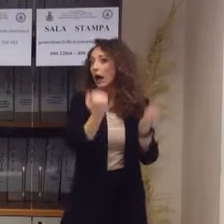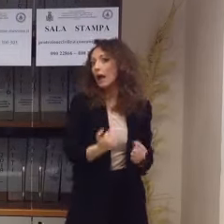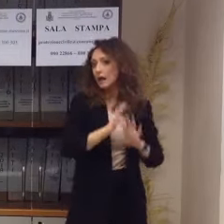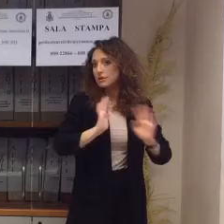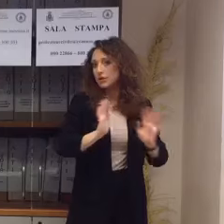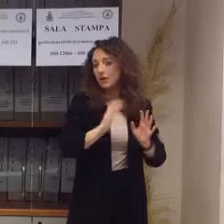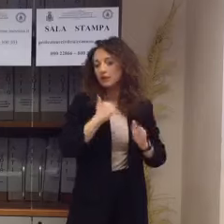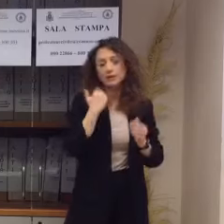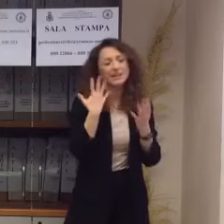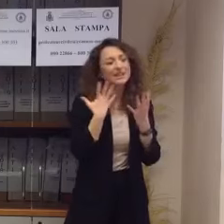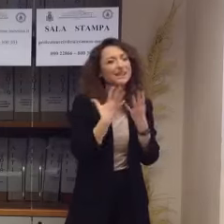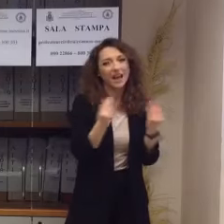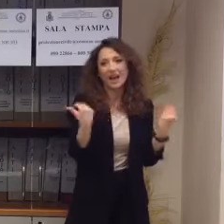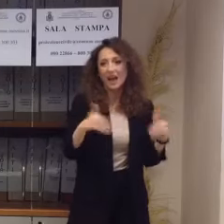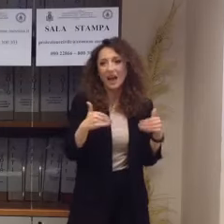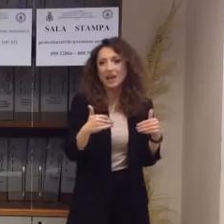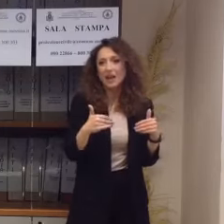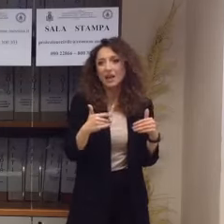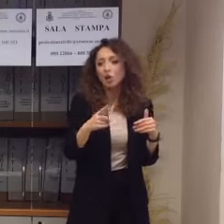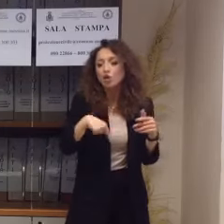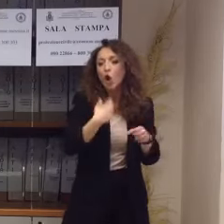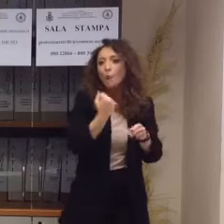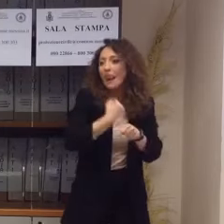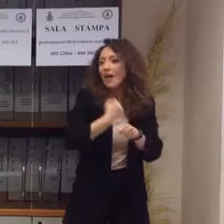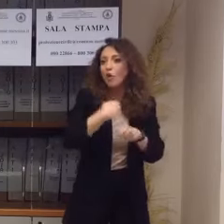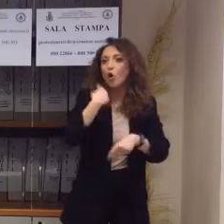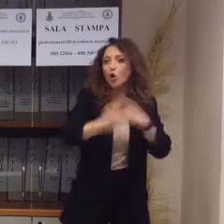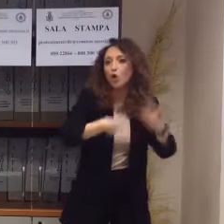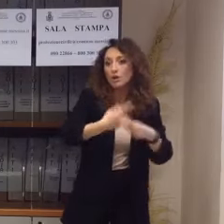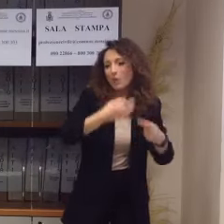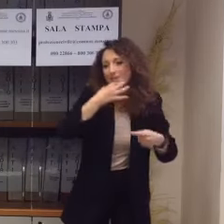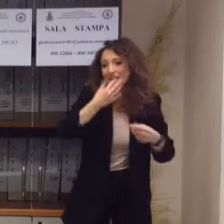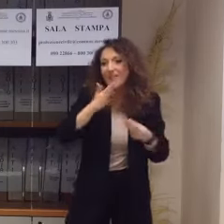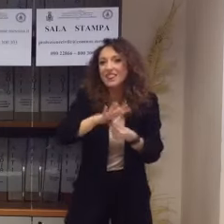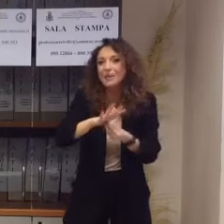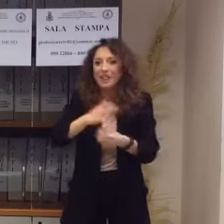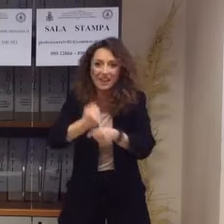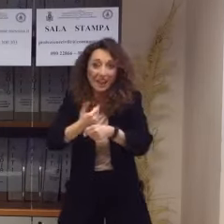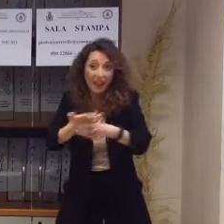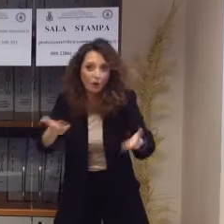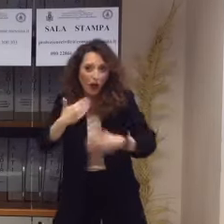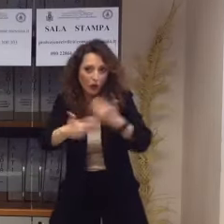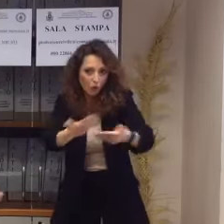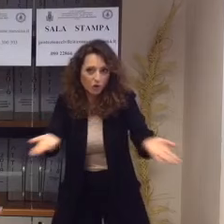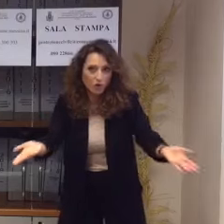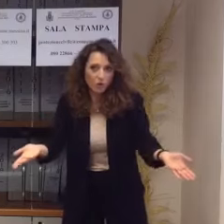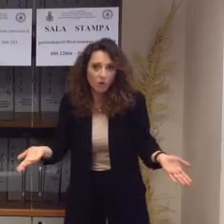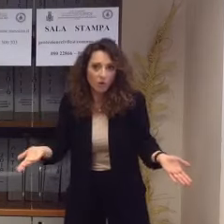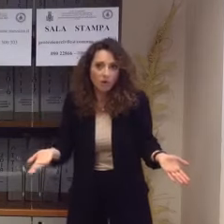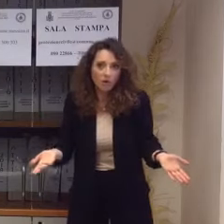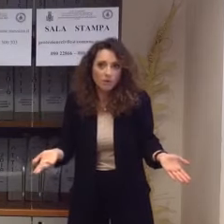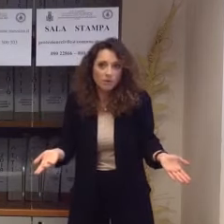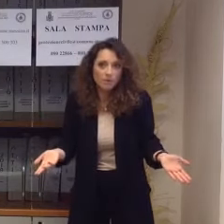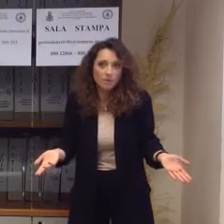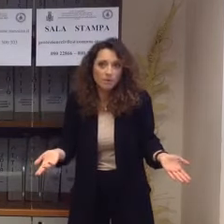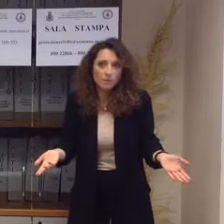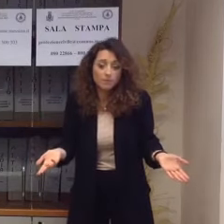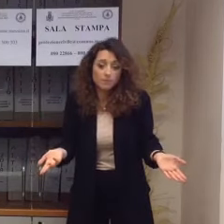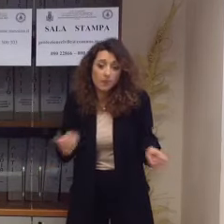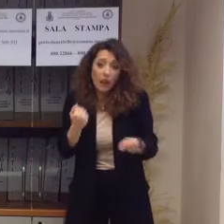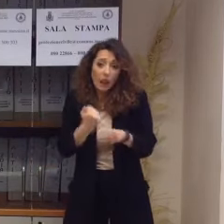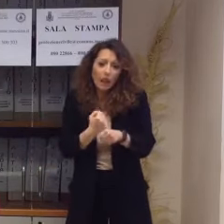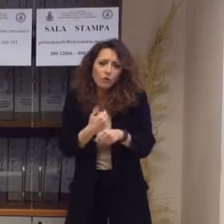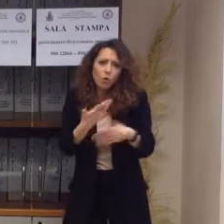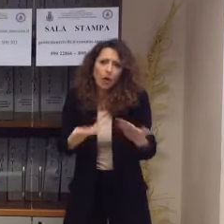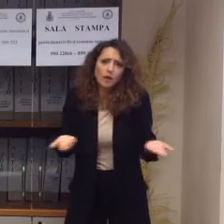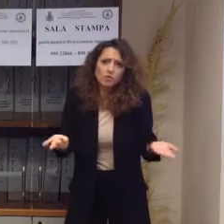la comunità, questo lo voglio sottolineare, quindi vuol dire che al di là della presenza fisica c'è stata una struttura che effettivamente ha lavorato da